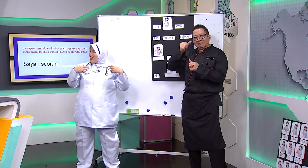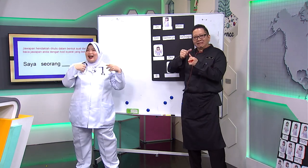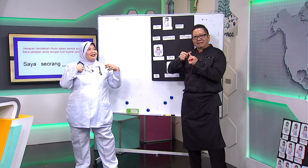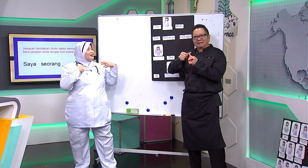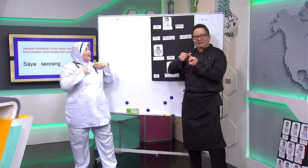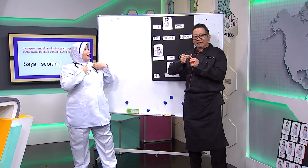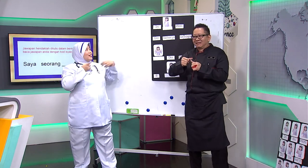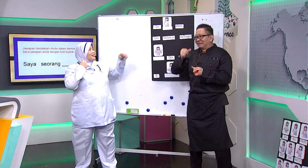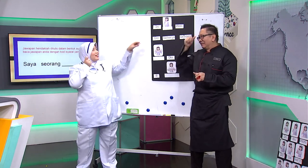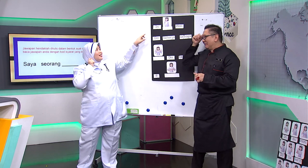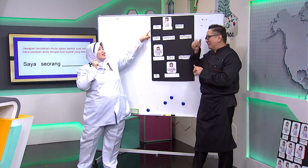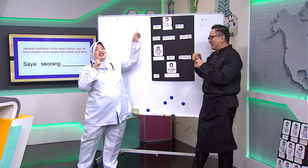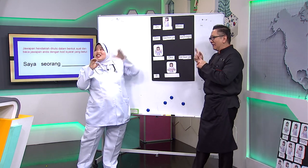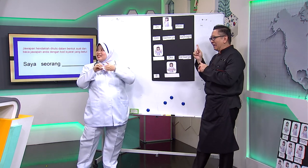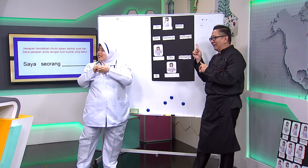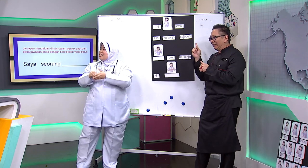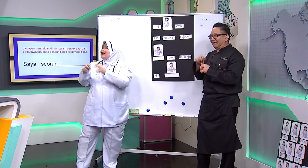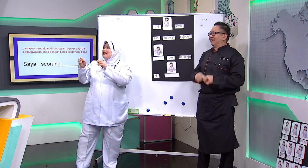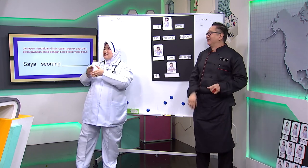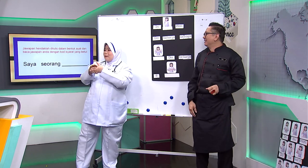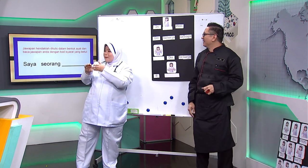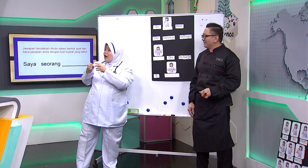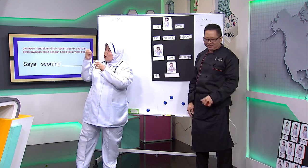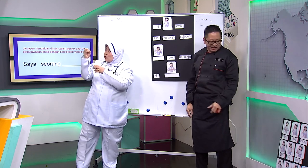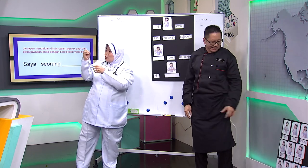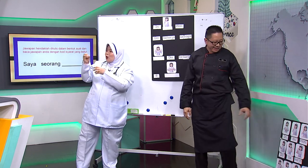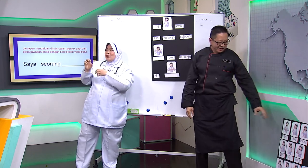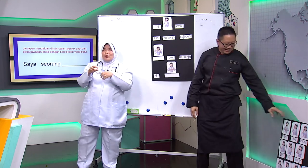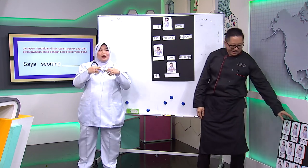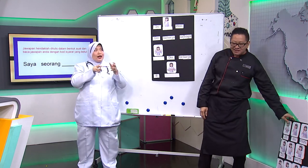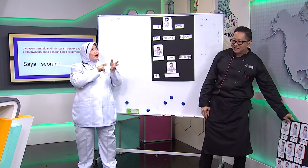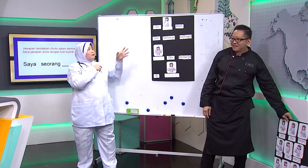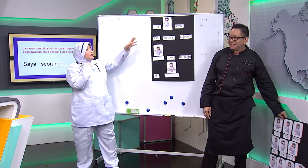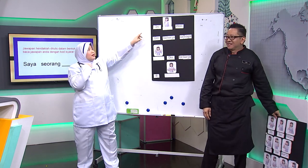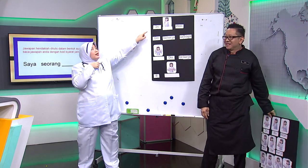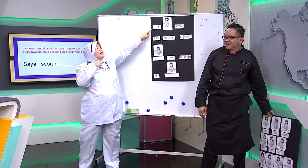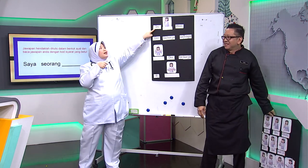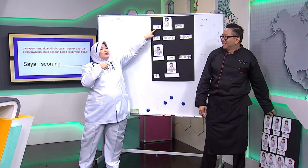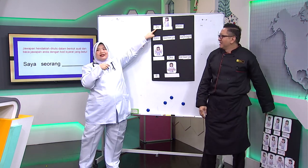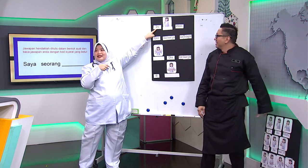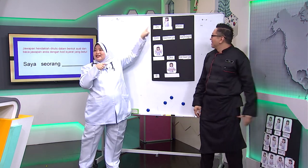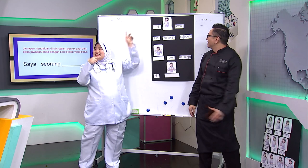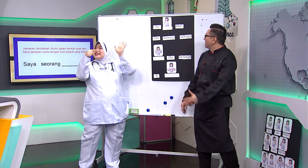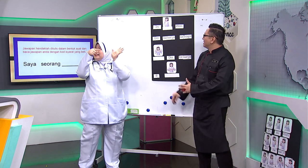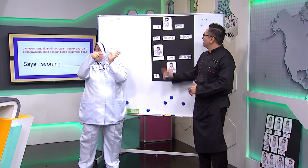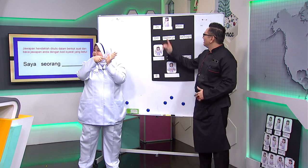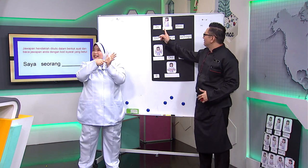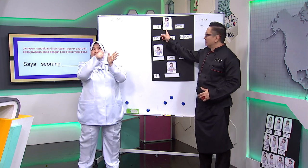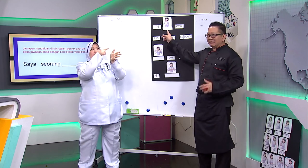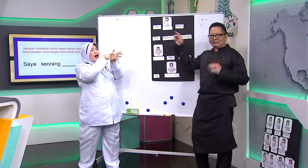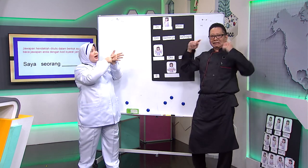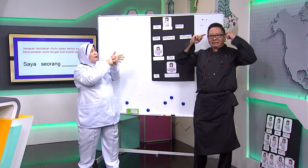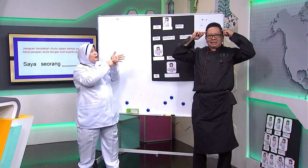Ha, okey. Yang tadi. Ingat isi lagi. Tempat kosong. Isi okay. Tempat kosong. Ini?